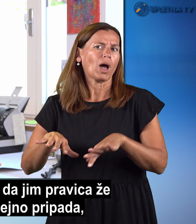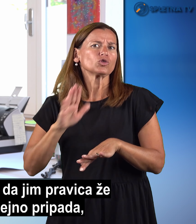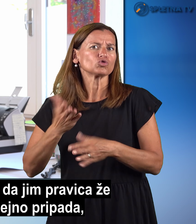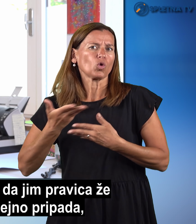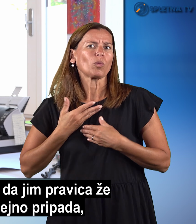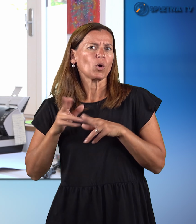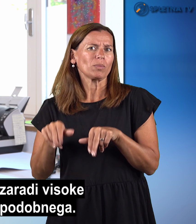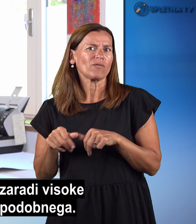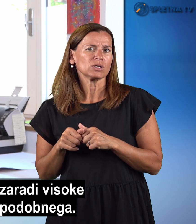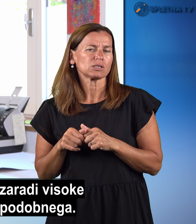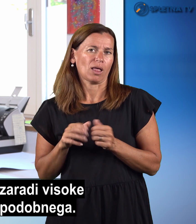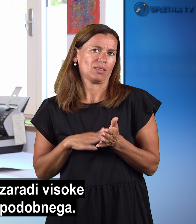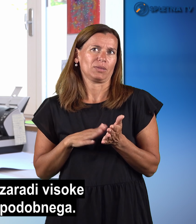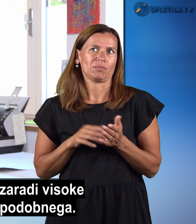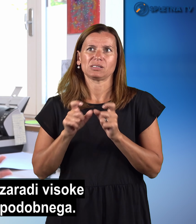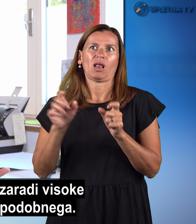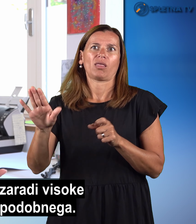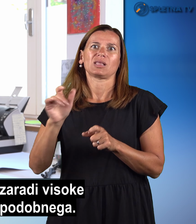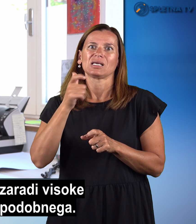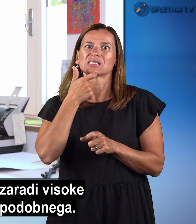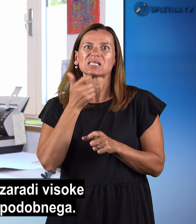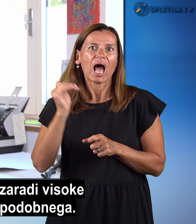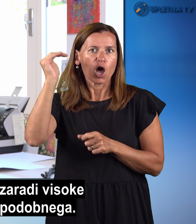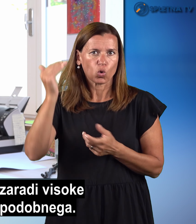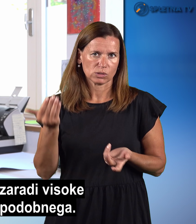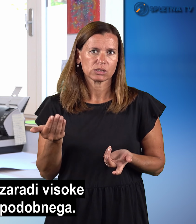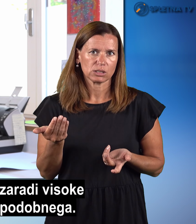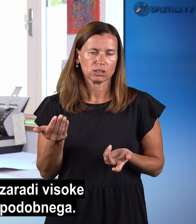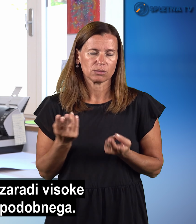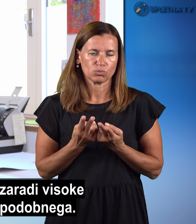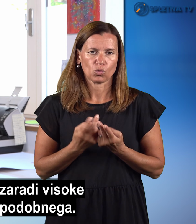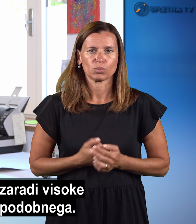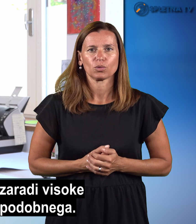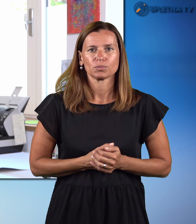avtomatično pripada, recimo zaradi visoke starosti ali kaj podobnega.